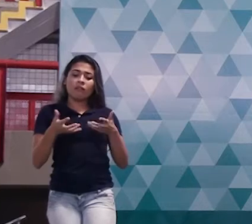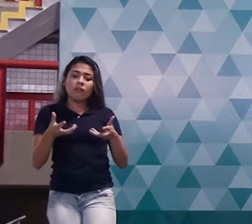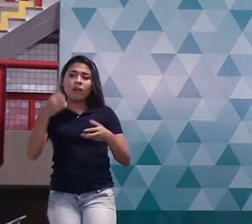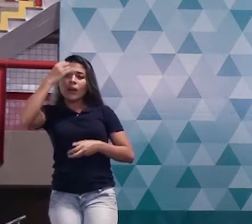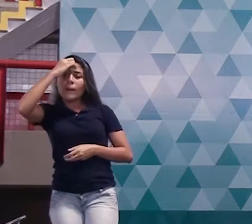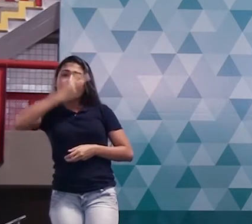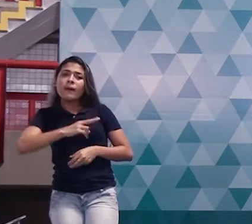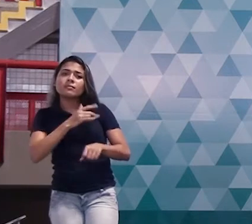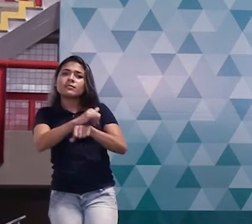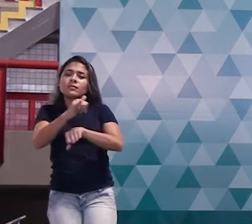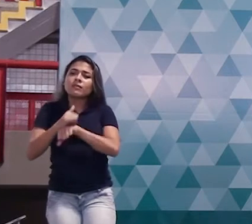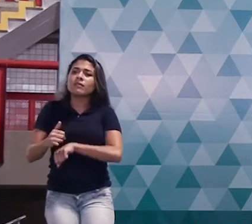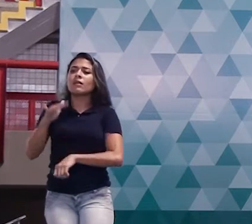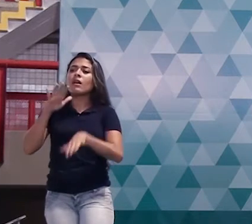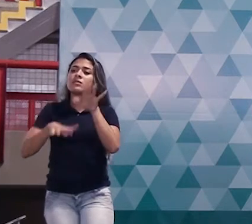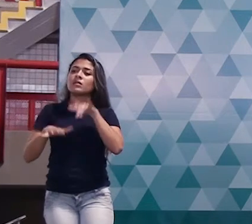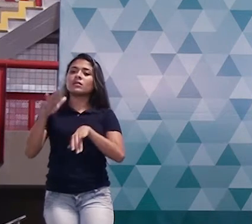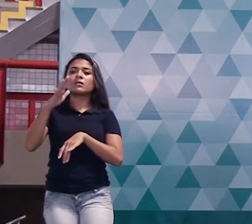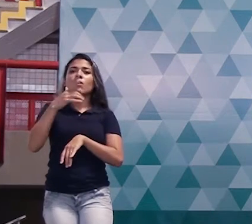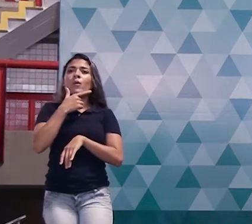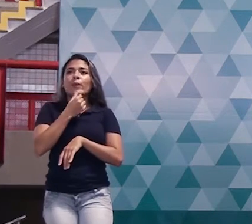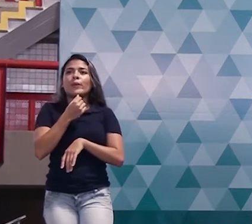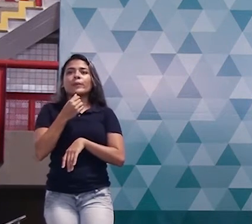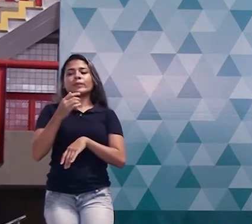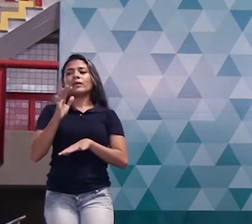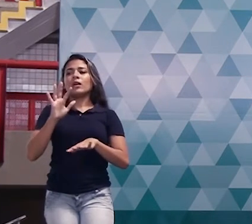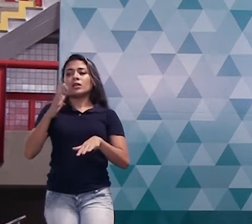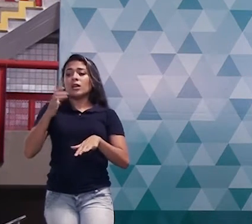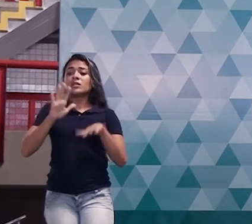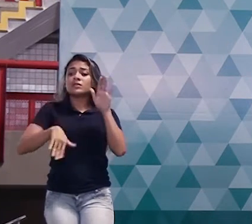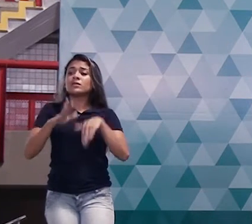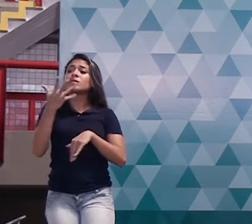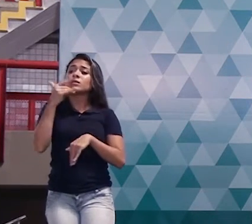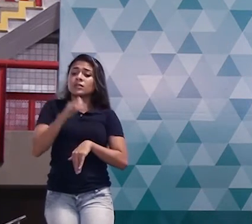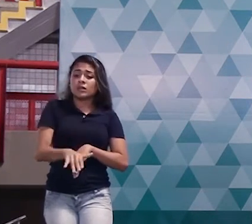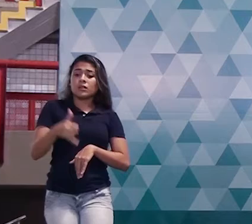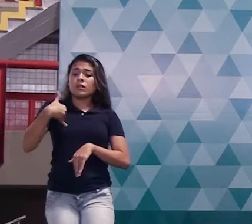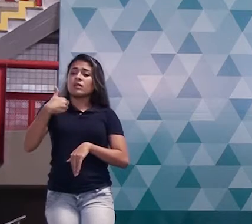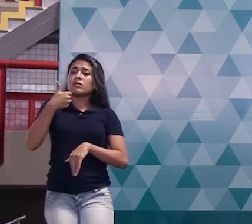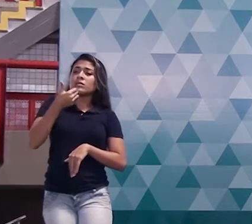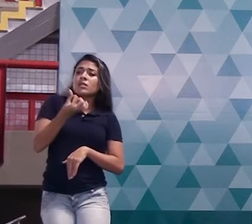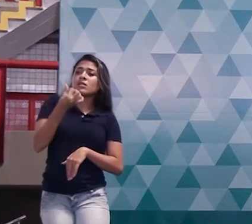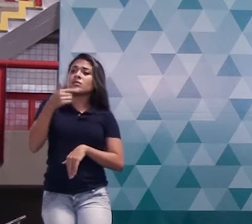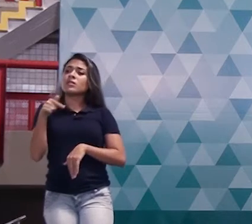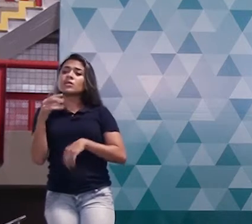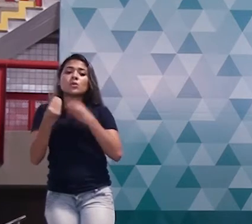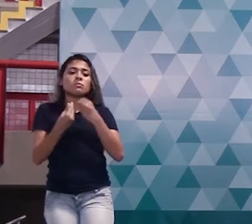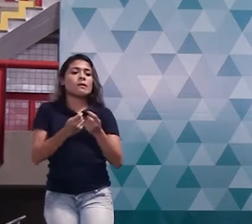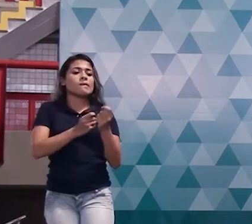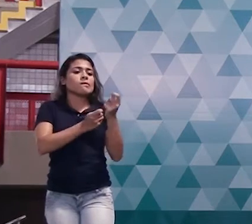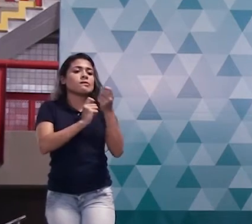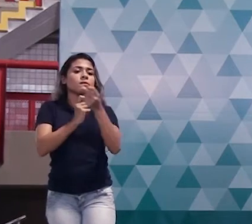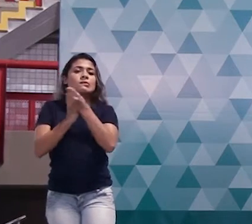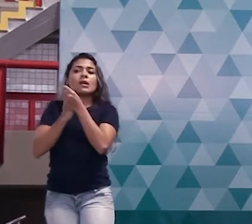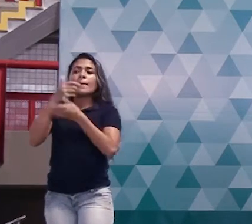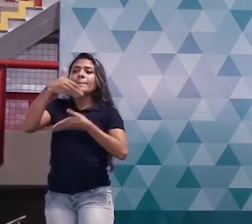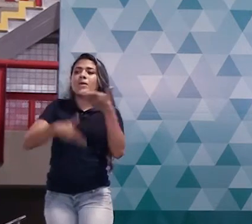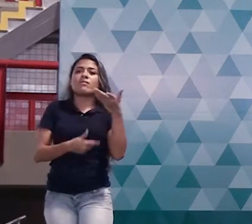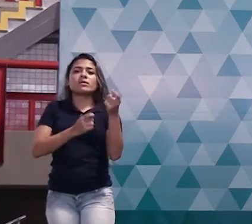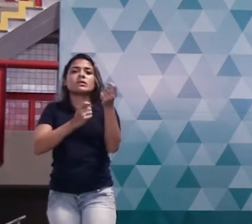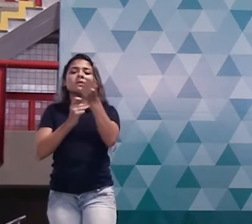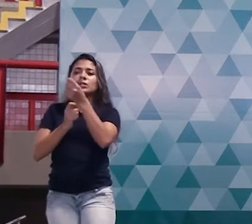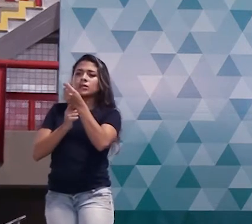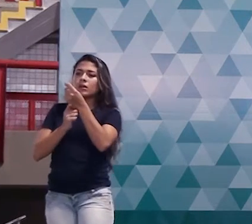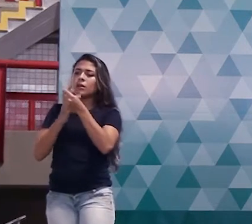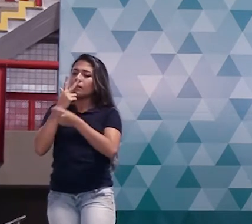vê menino de 6º, 7º ano querendo pescar na prova. Isso são sinais muito graves de uma